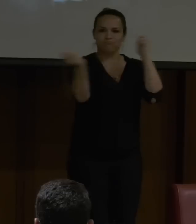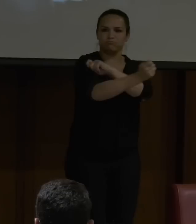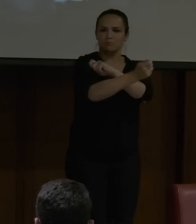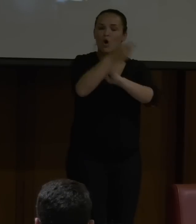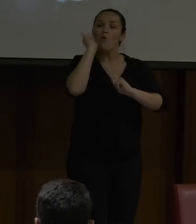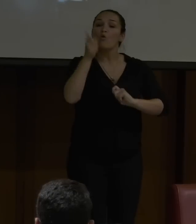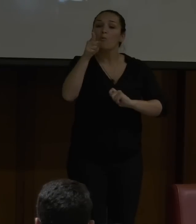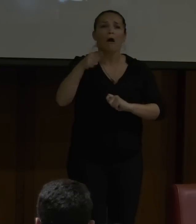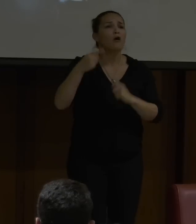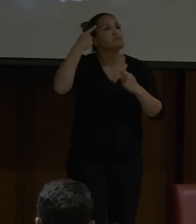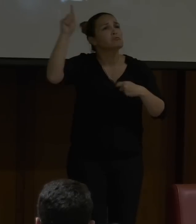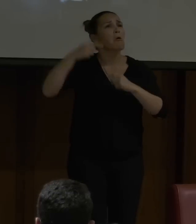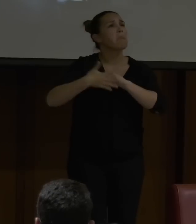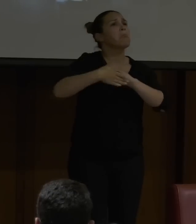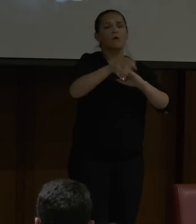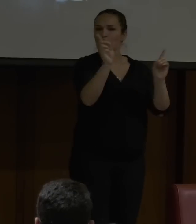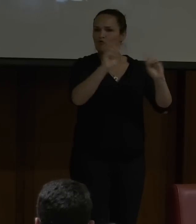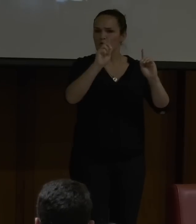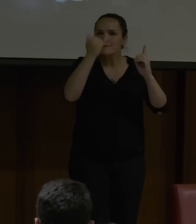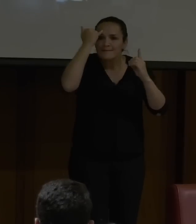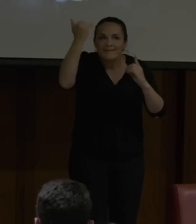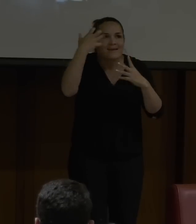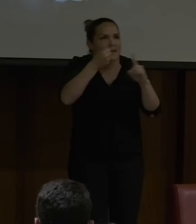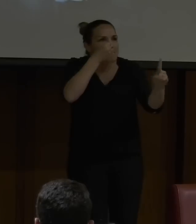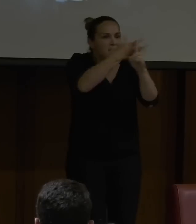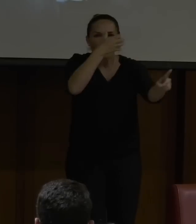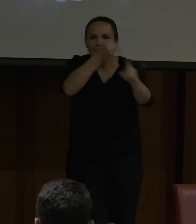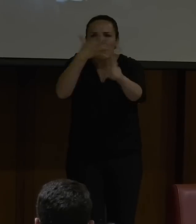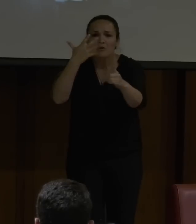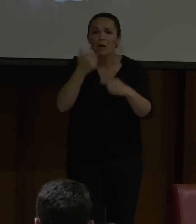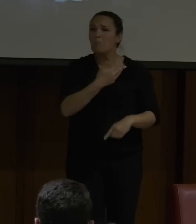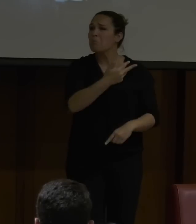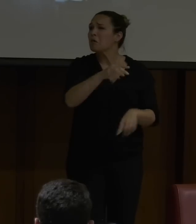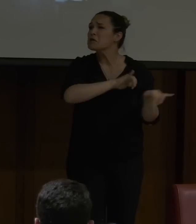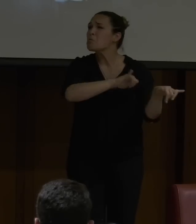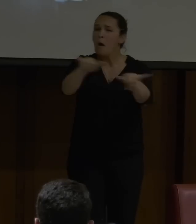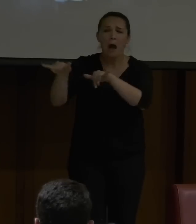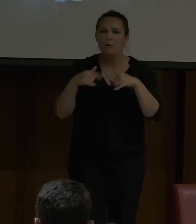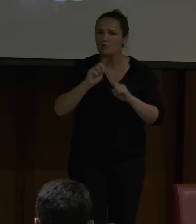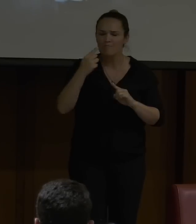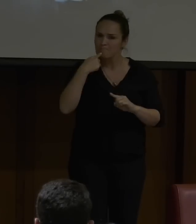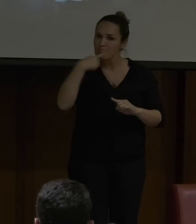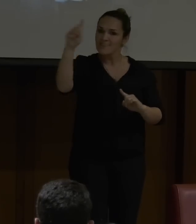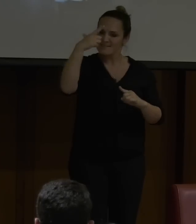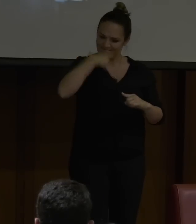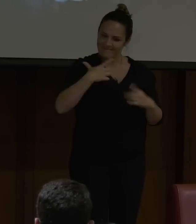distinta, porque lógico, él quería llamar la atención y además quería no parecerse a los demás, a